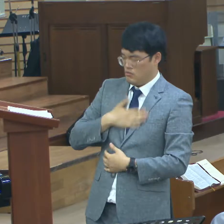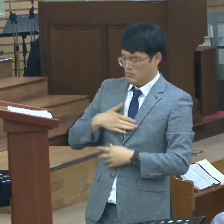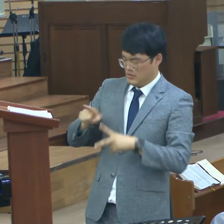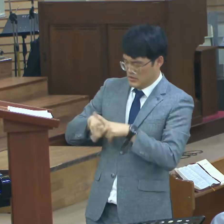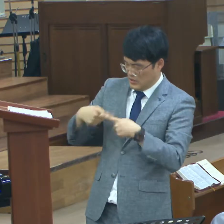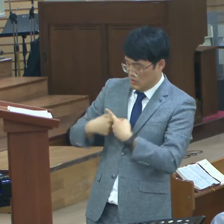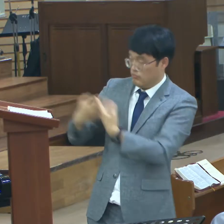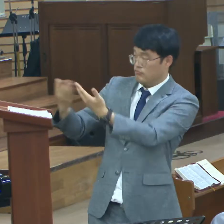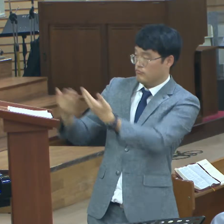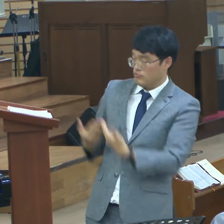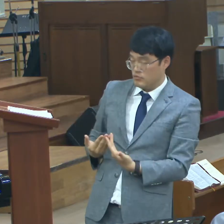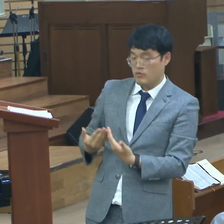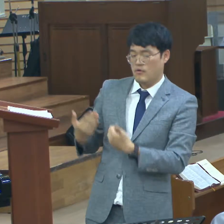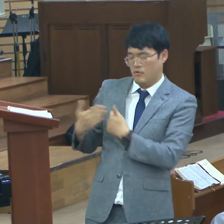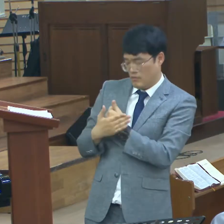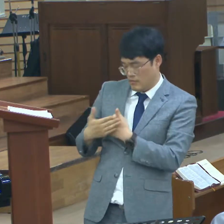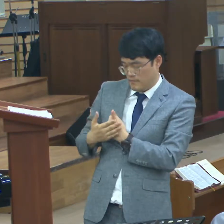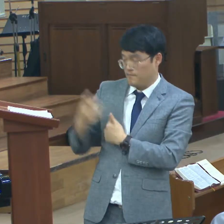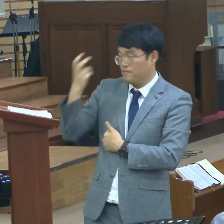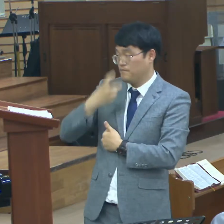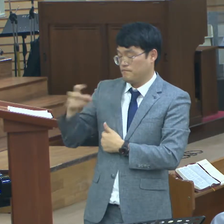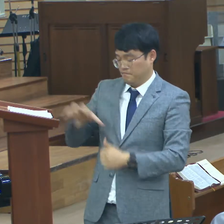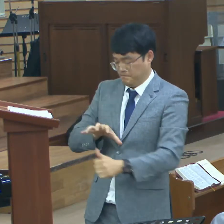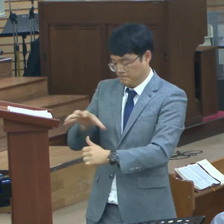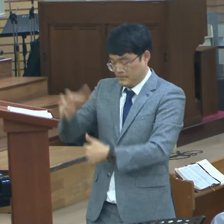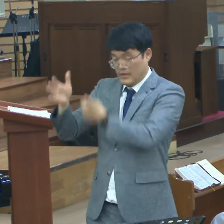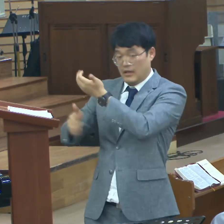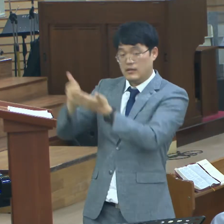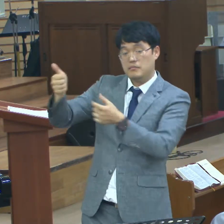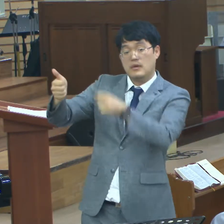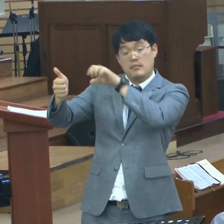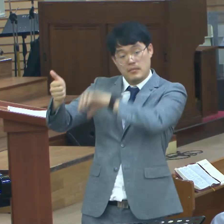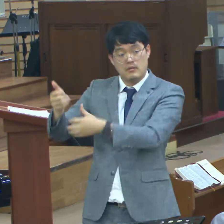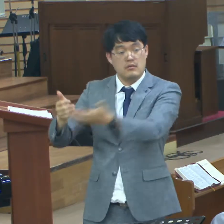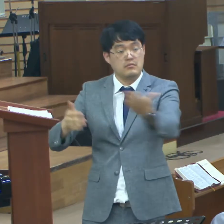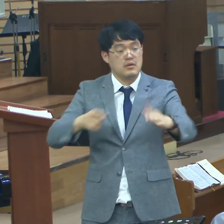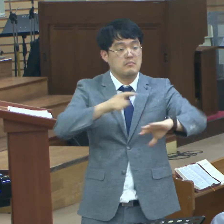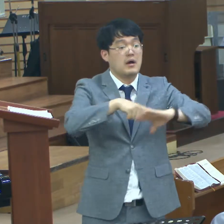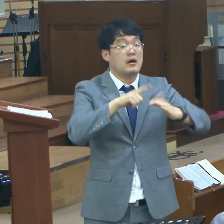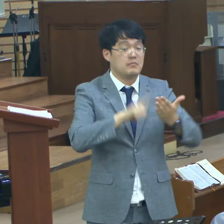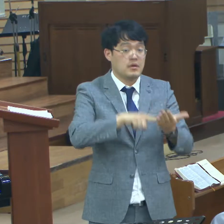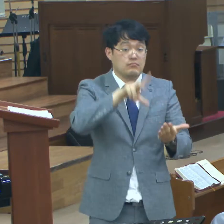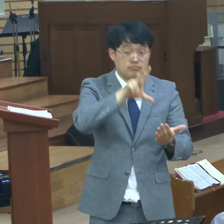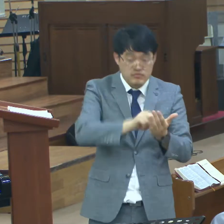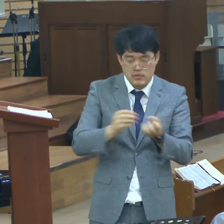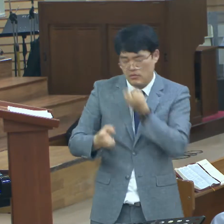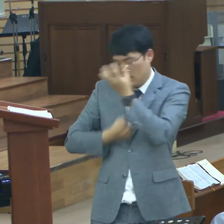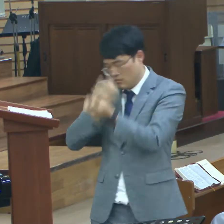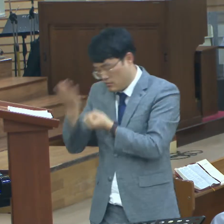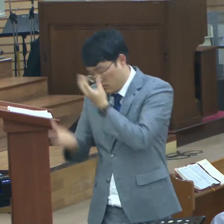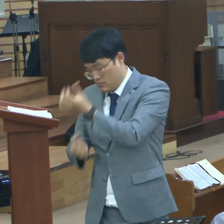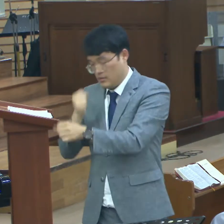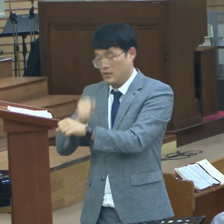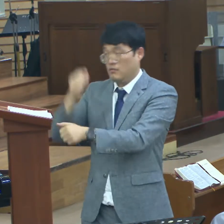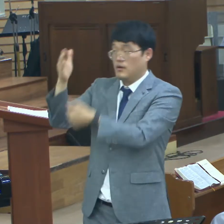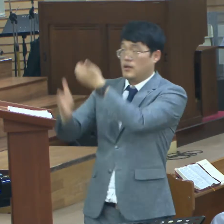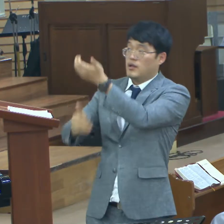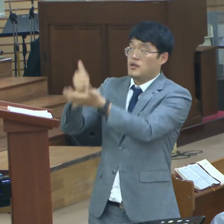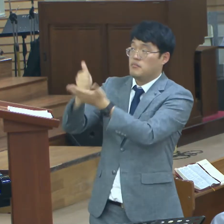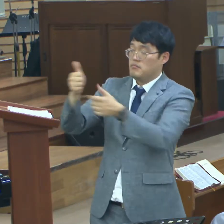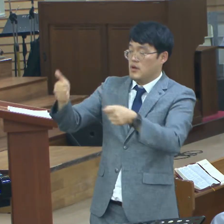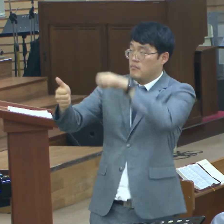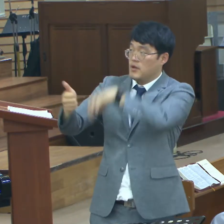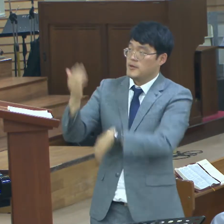보셨다. 그 하나님 앞에 여러분의 문제를 아뢰고 하나님 앞에 정직하게 깨끗하게 성결하게